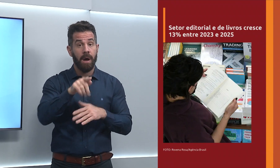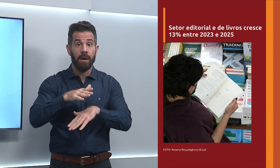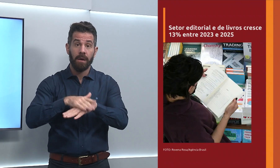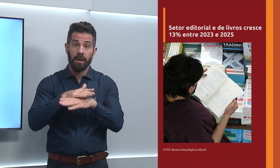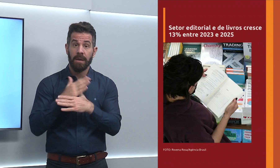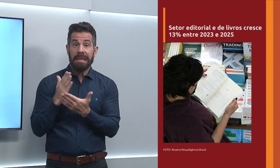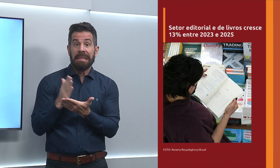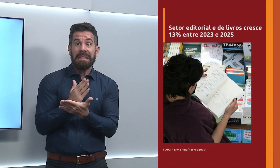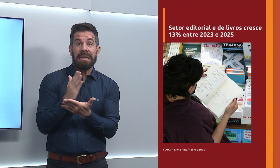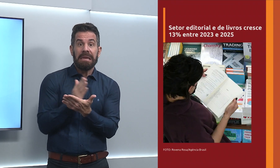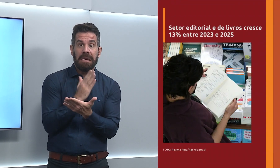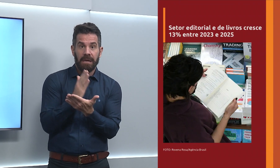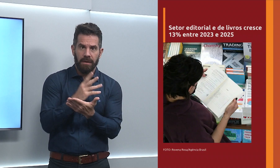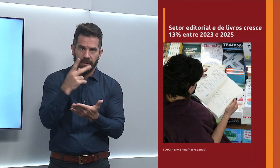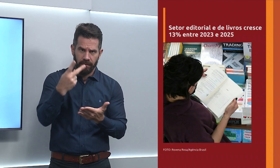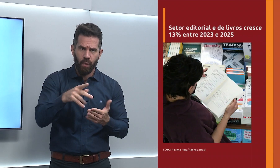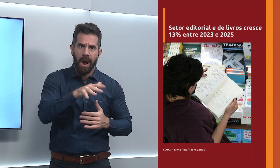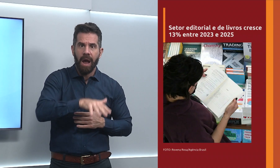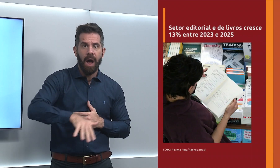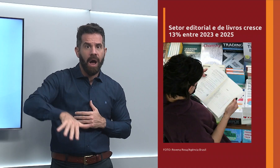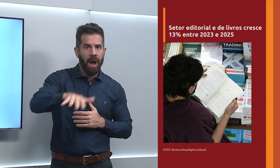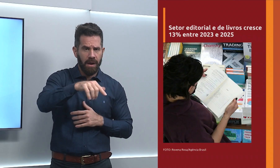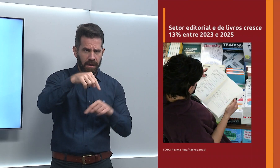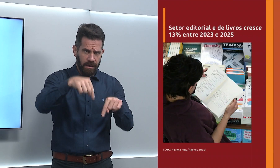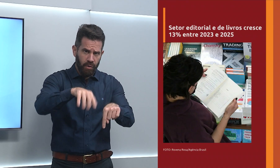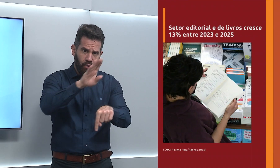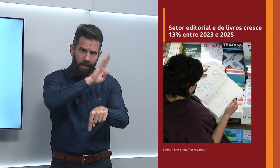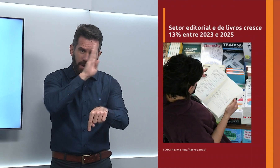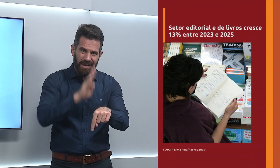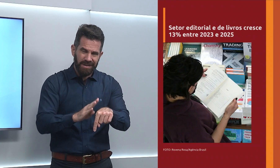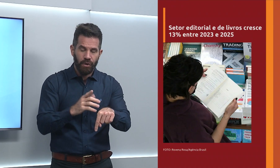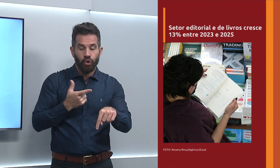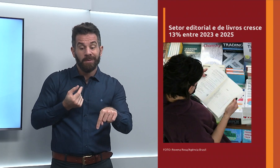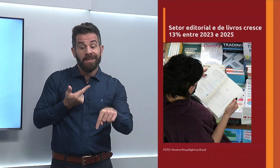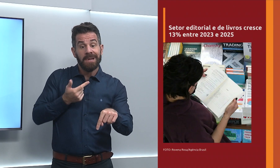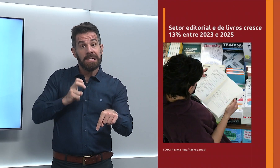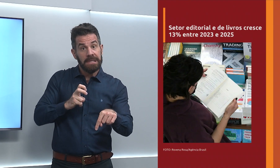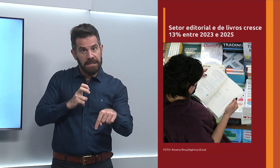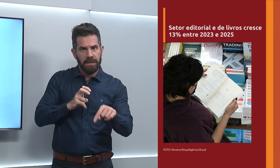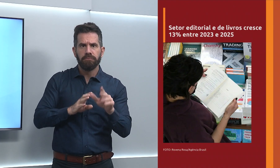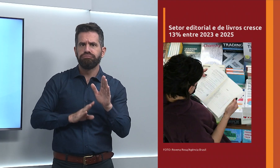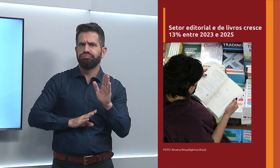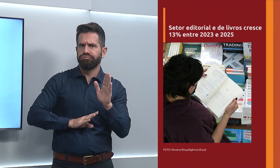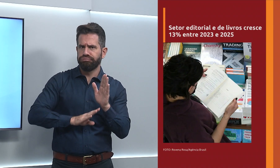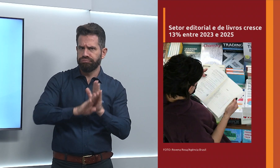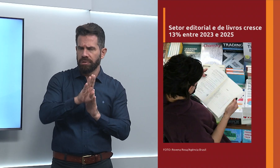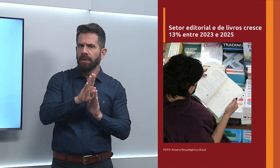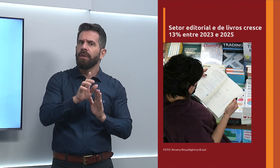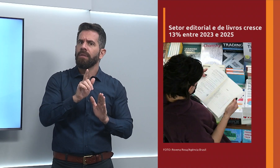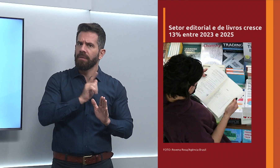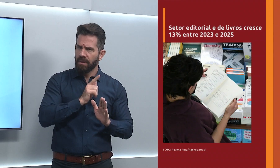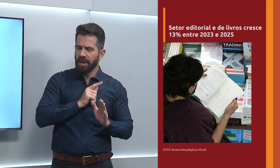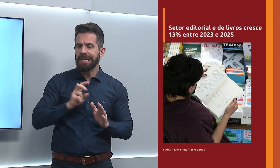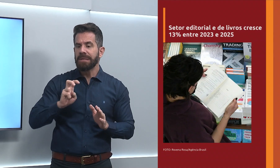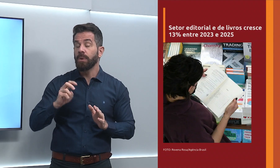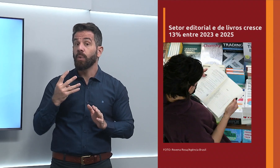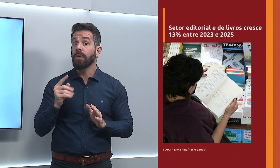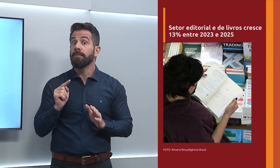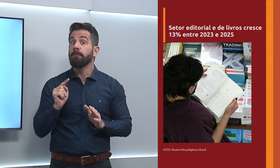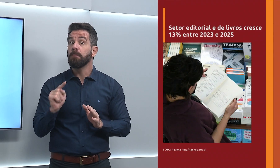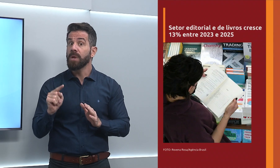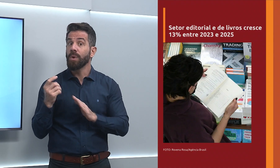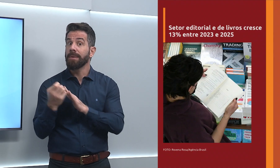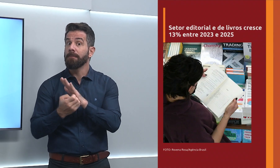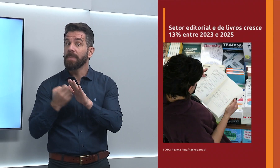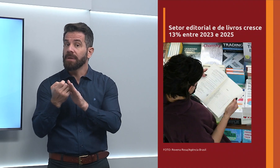e livreiro no Brasil registrou no ano passado mais de 54 mil empresas e estabelecimentos